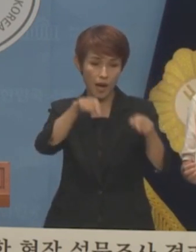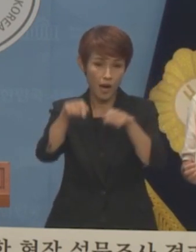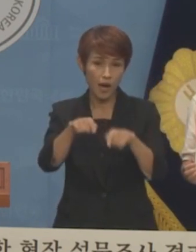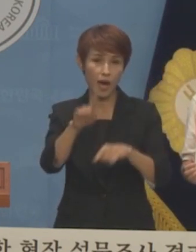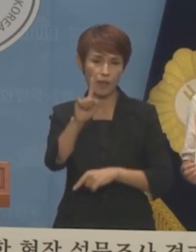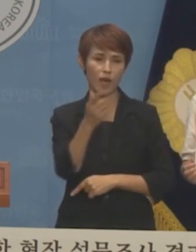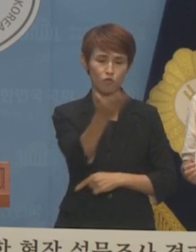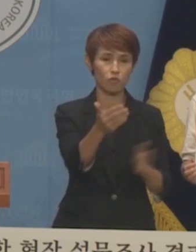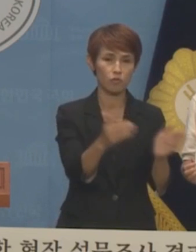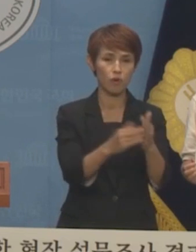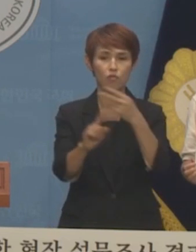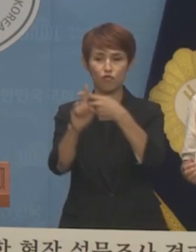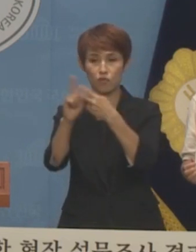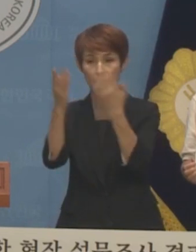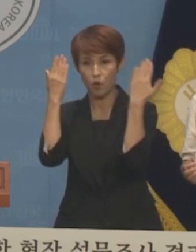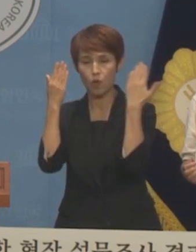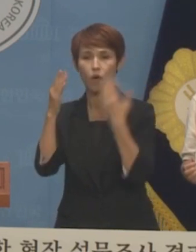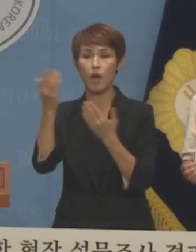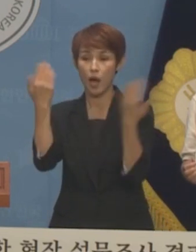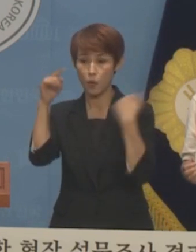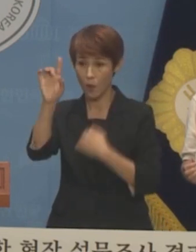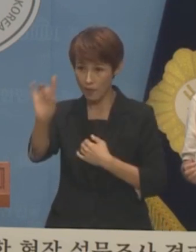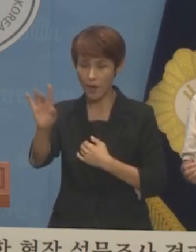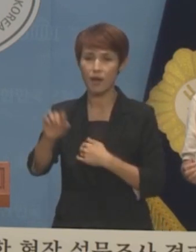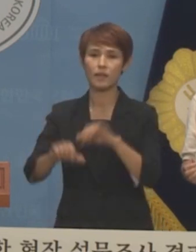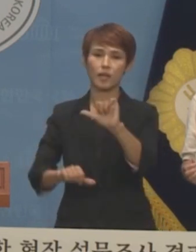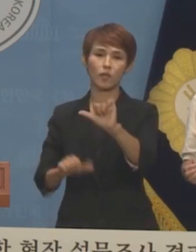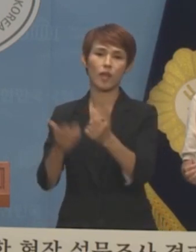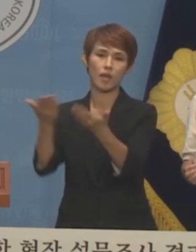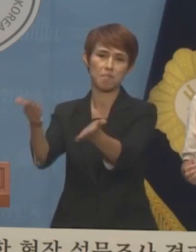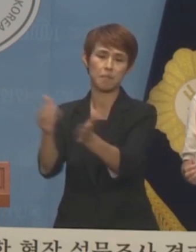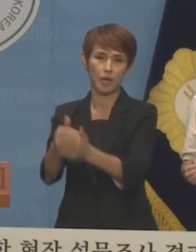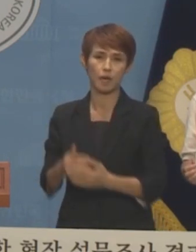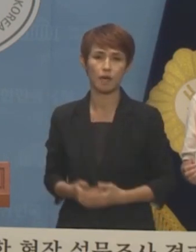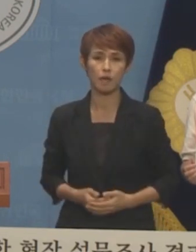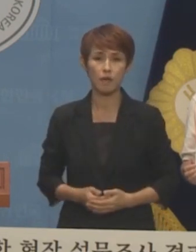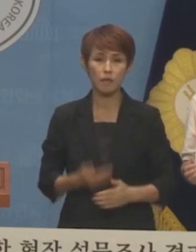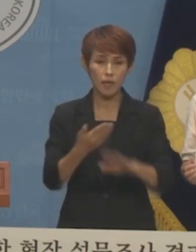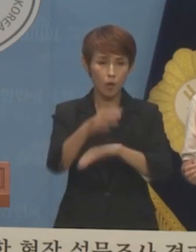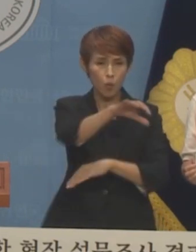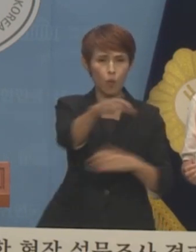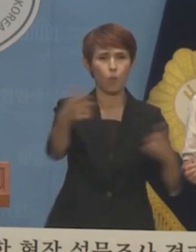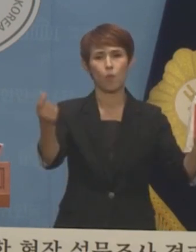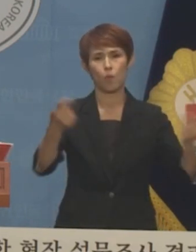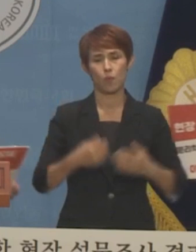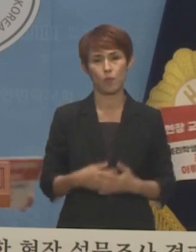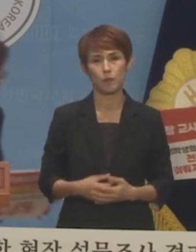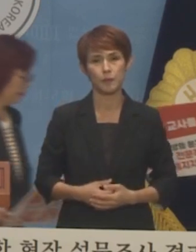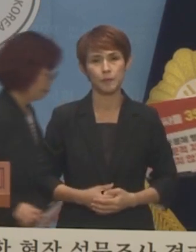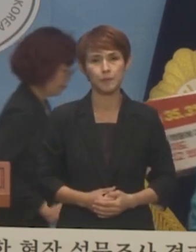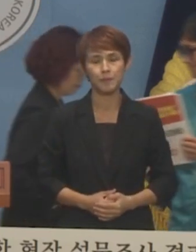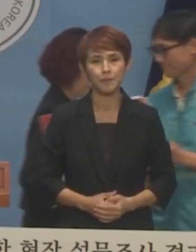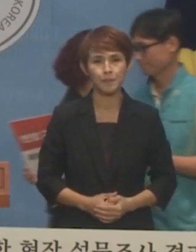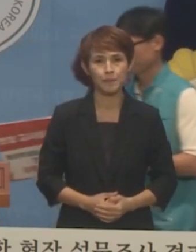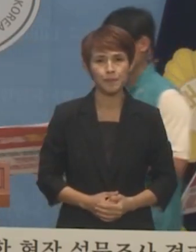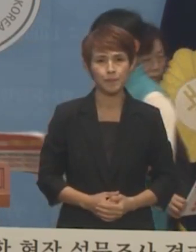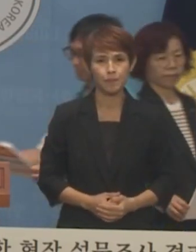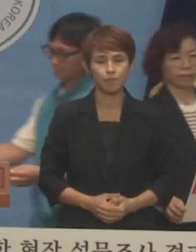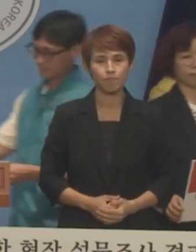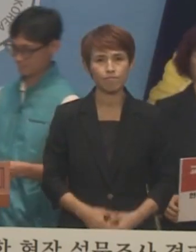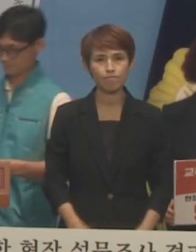학교당 5대를 지원했음을 알 수 있습니다. 다른 시도교육청 상황도 비슷합니다.